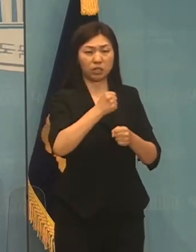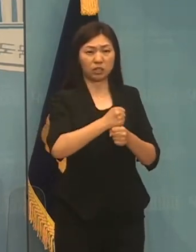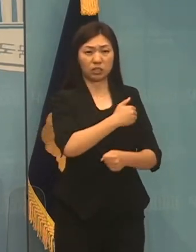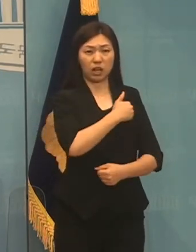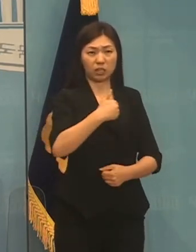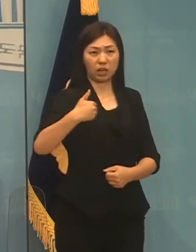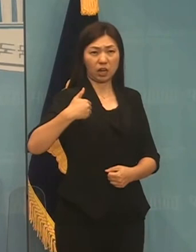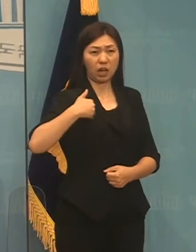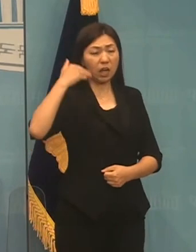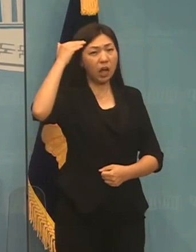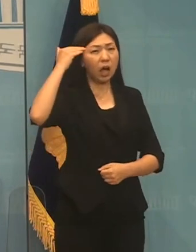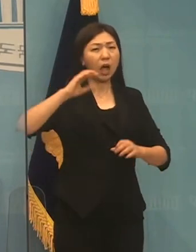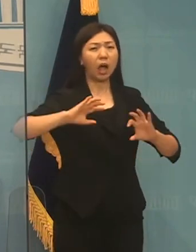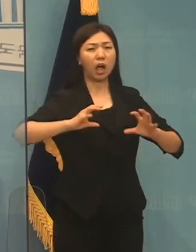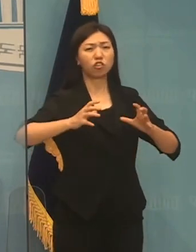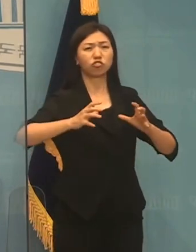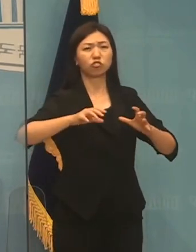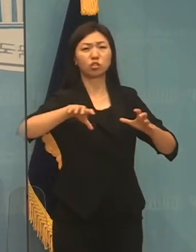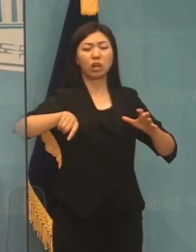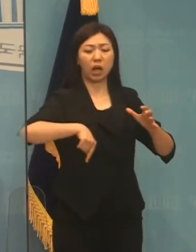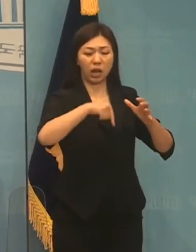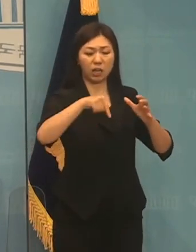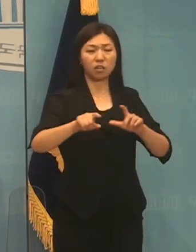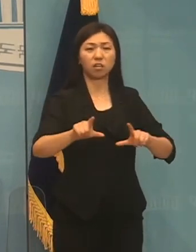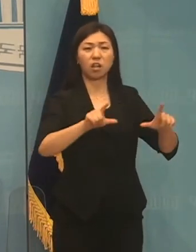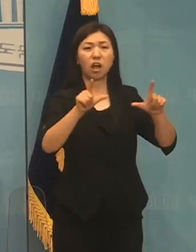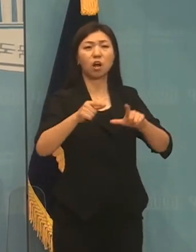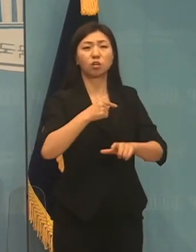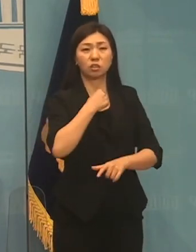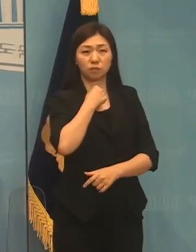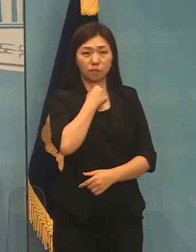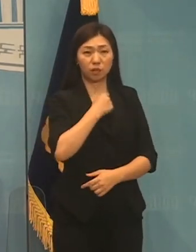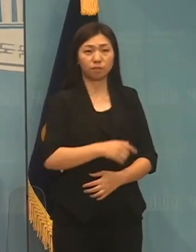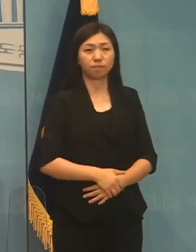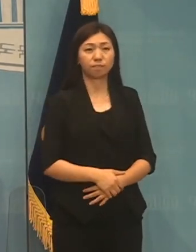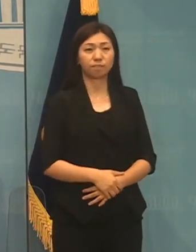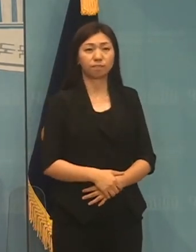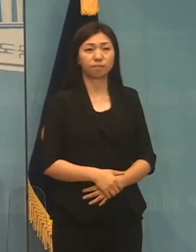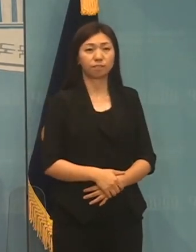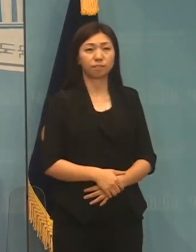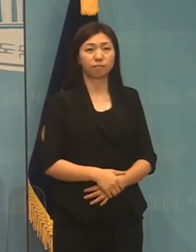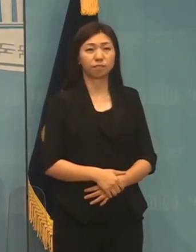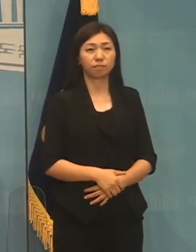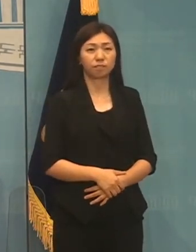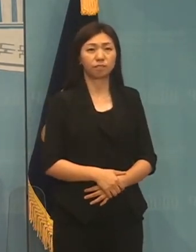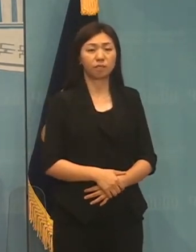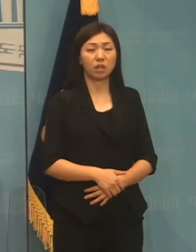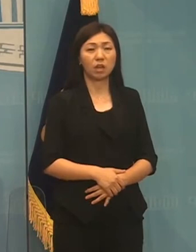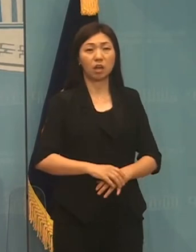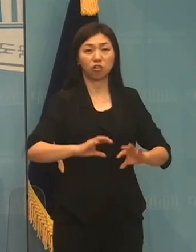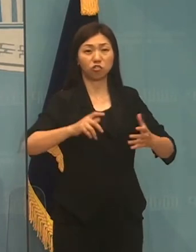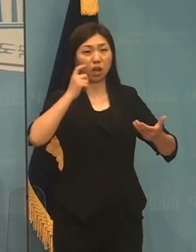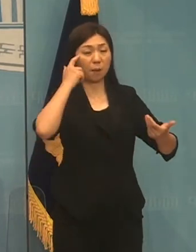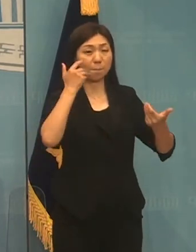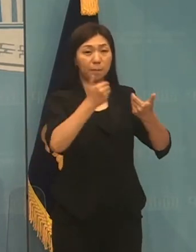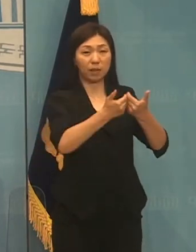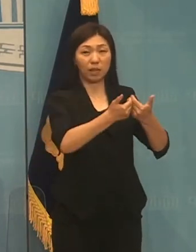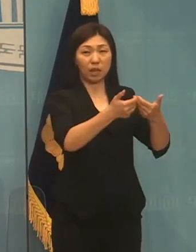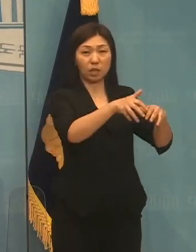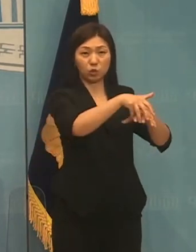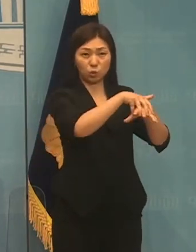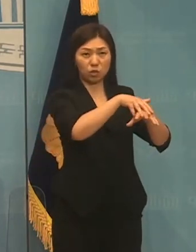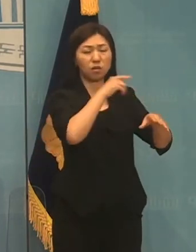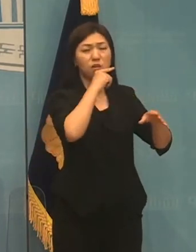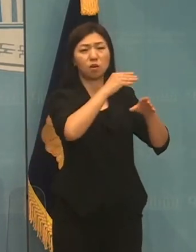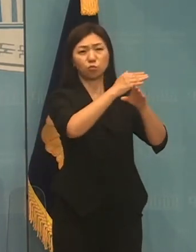정정당당한 대한민국에서 살고 싶어 합니다. 나아가 헌법상 반국가단체인 북한